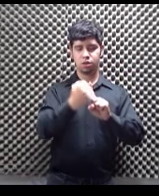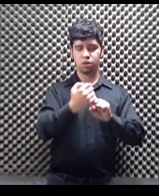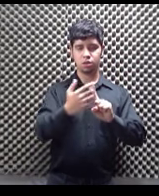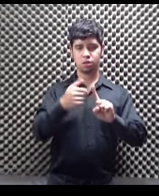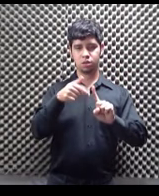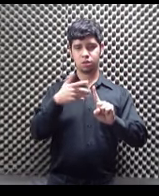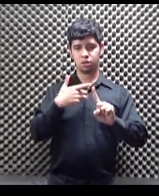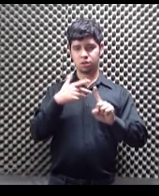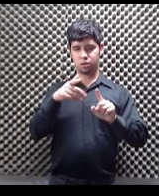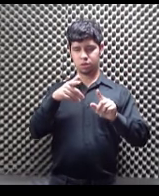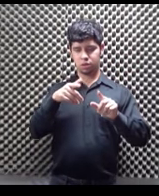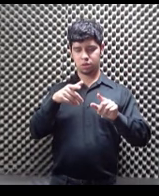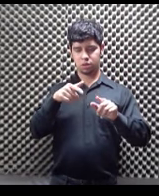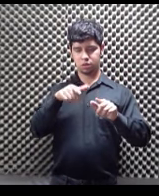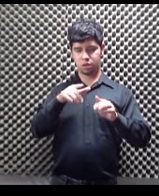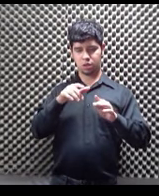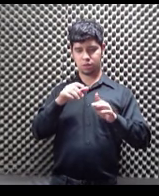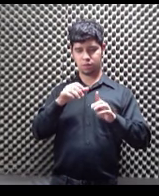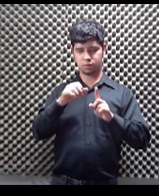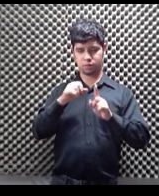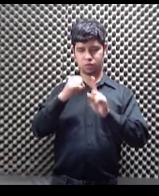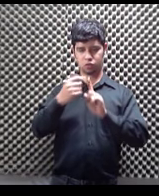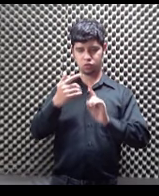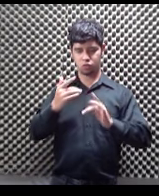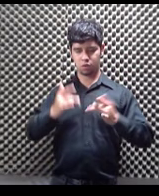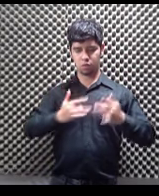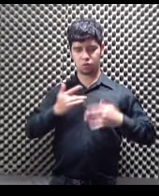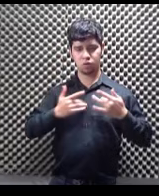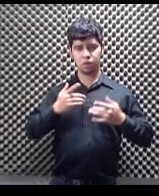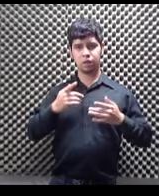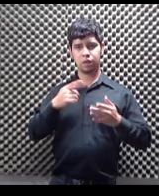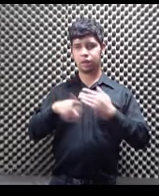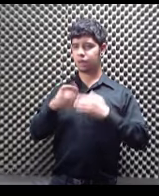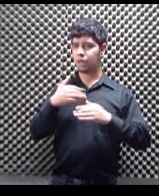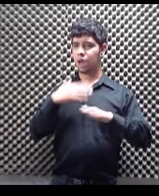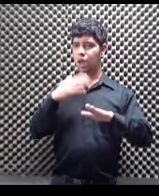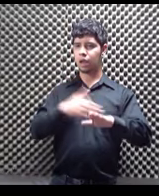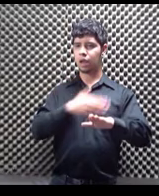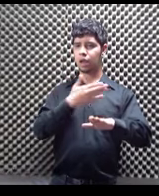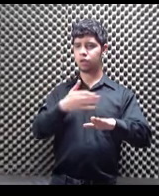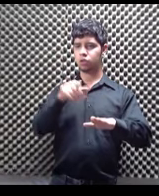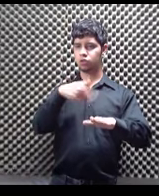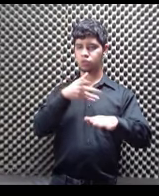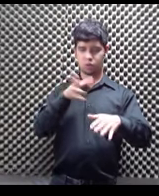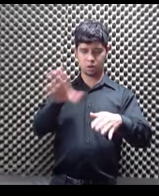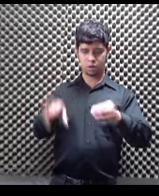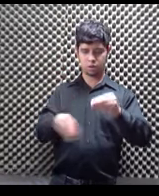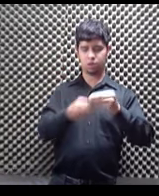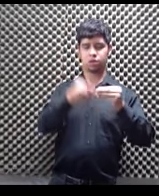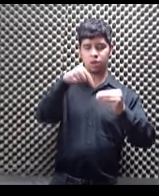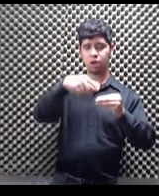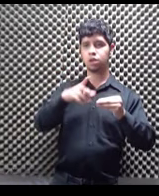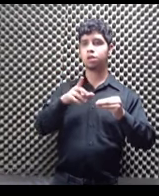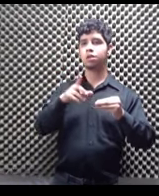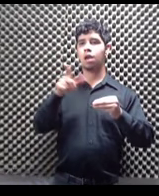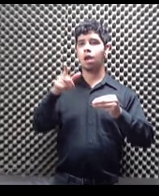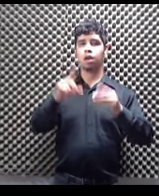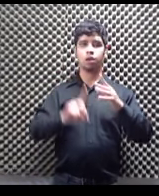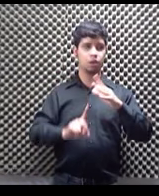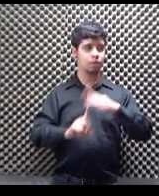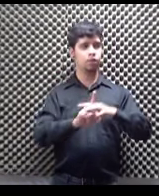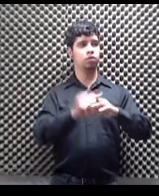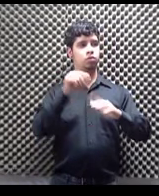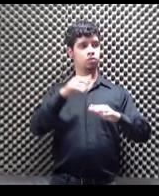esta situación emocional, ¿qué canción tú sustituirías ahí? Pues ahí entra una